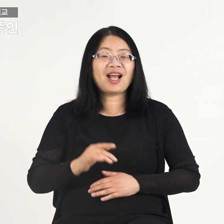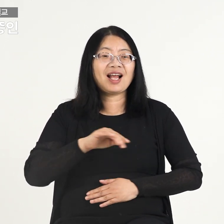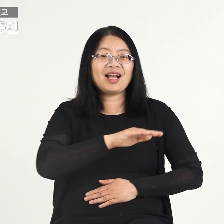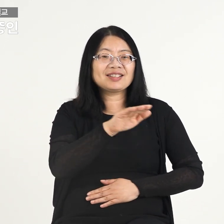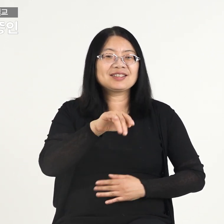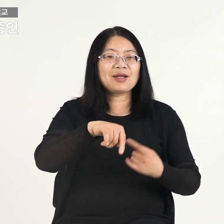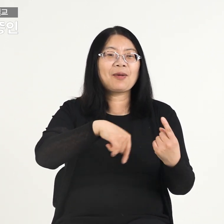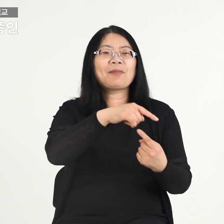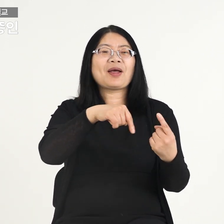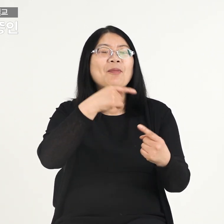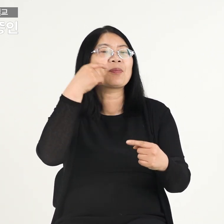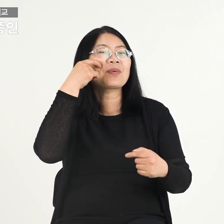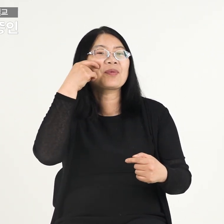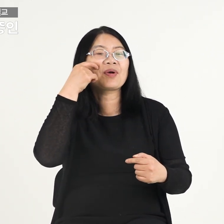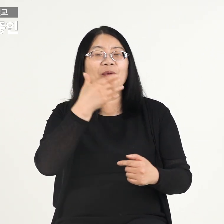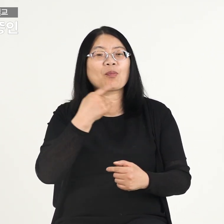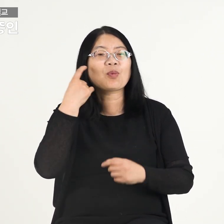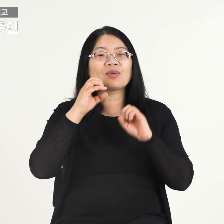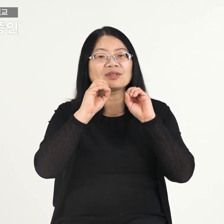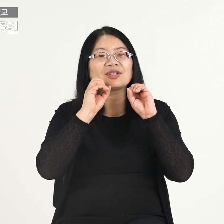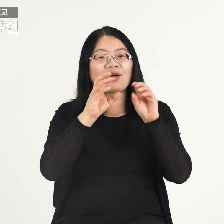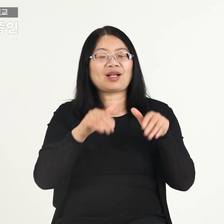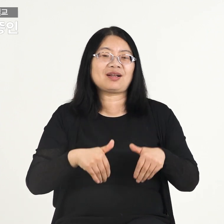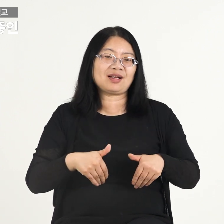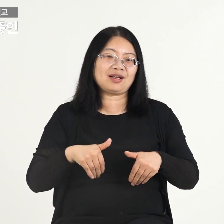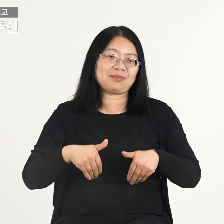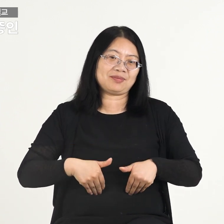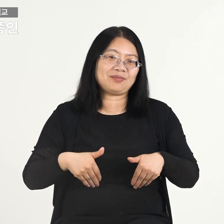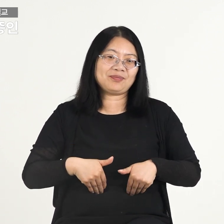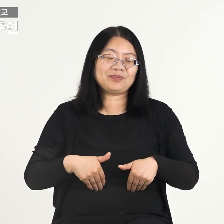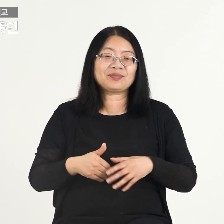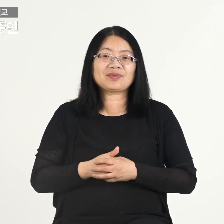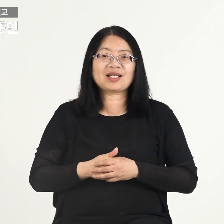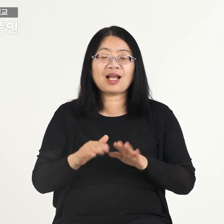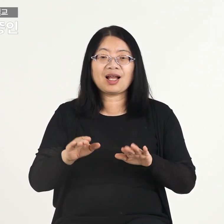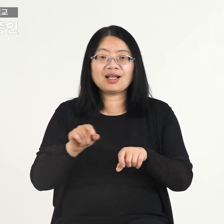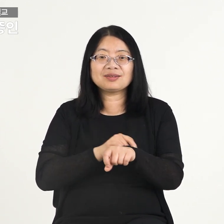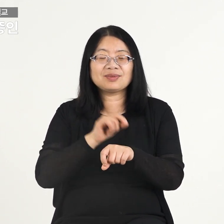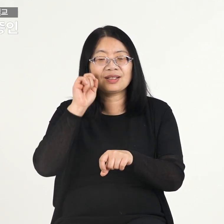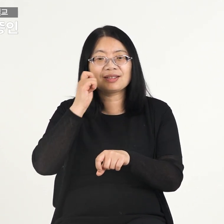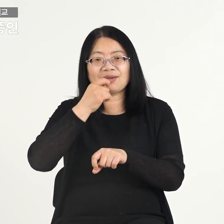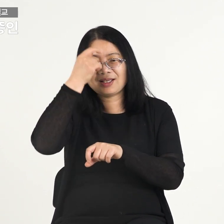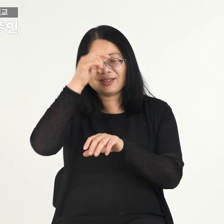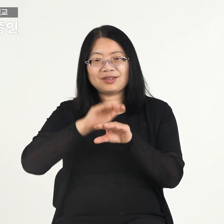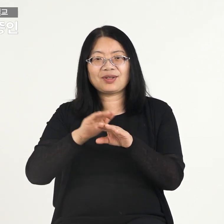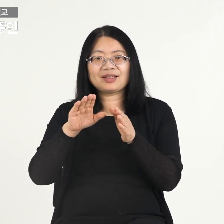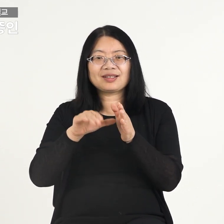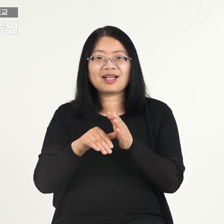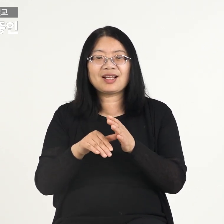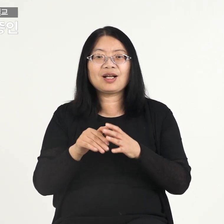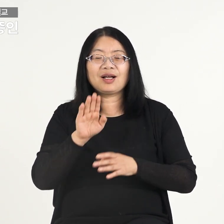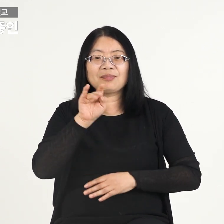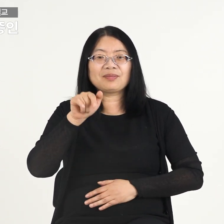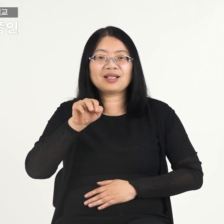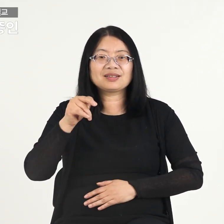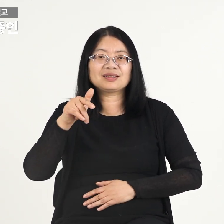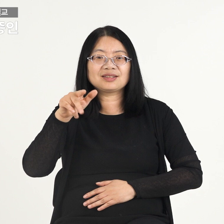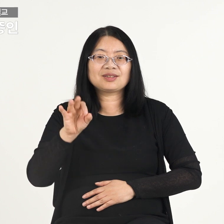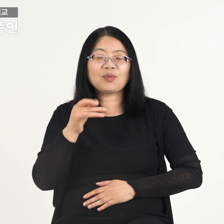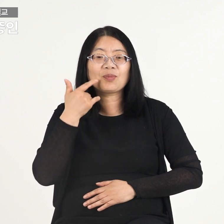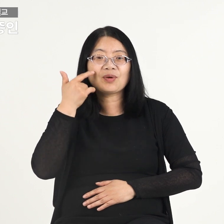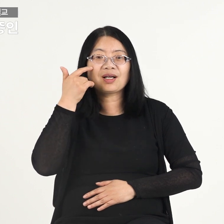핑계하지 못하도록 복음을 전해야 됩니다. 제가 이번 특세 때 그 백신종